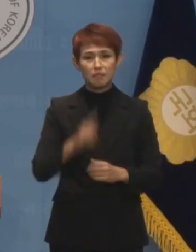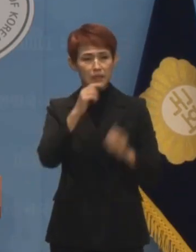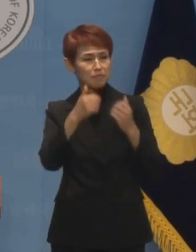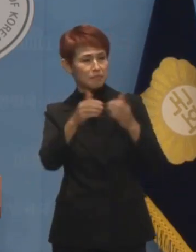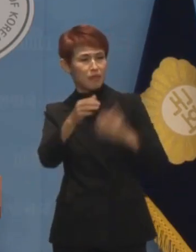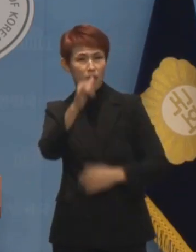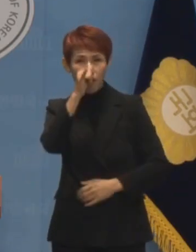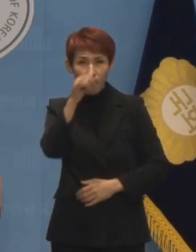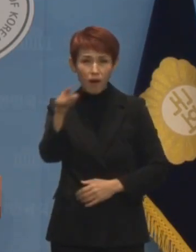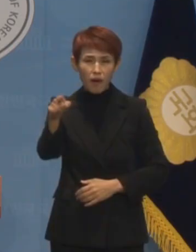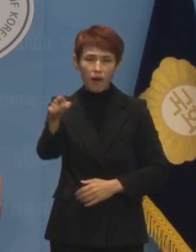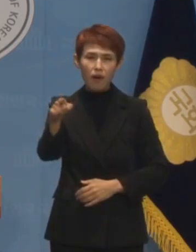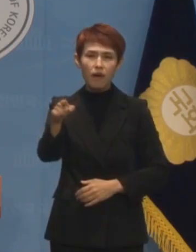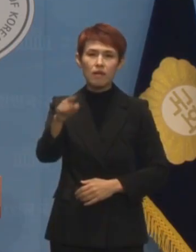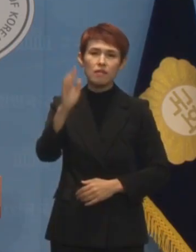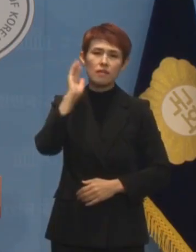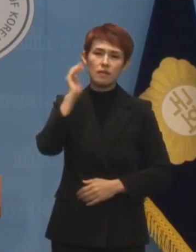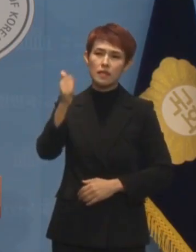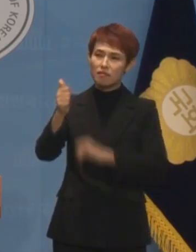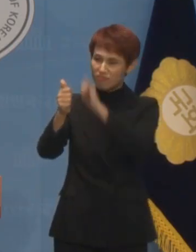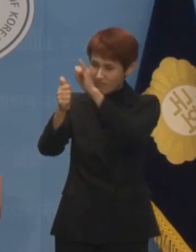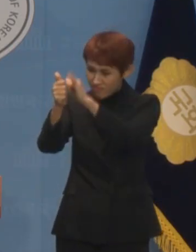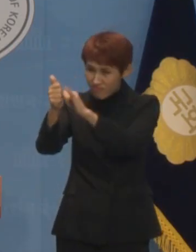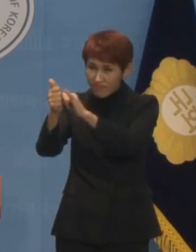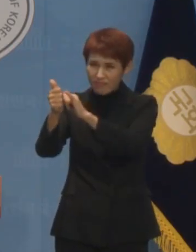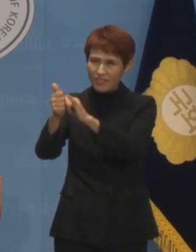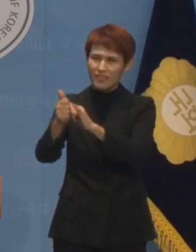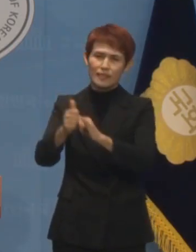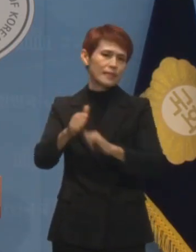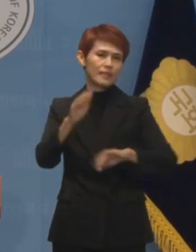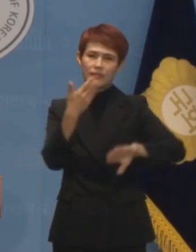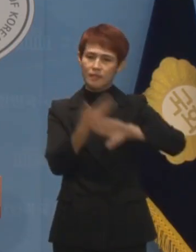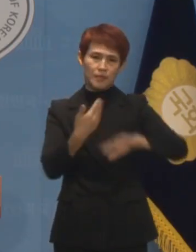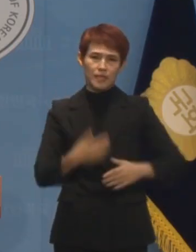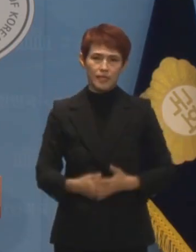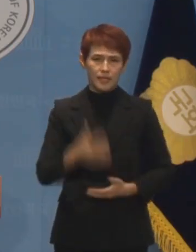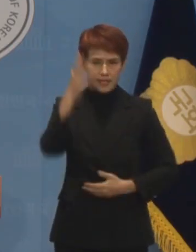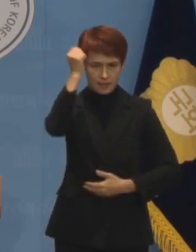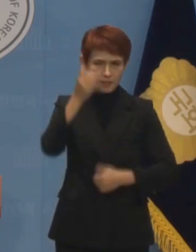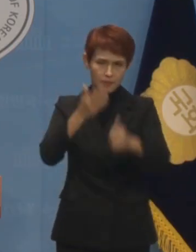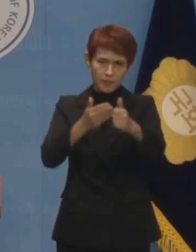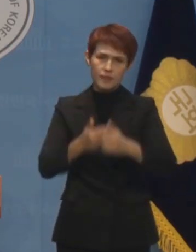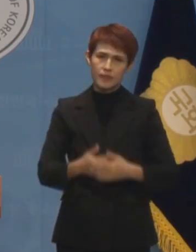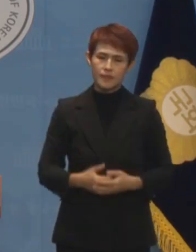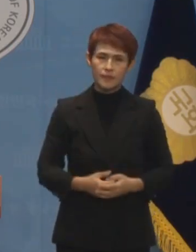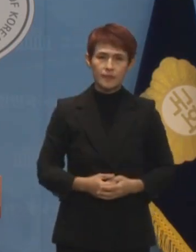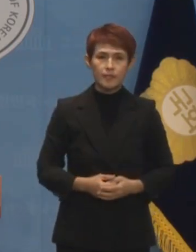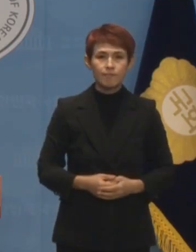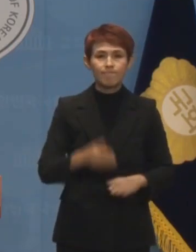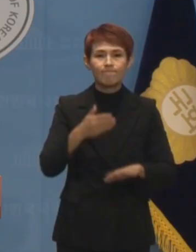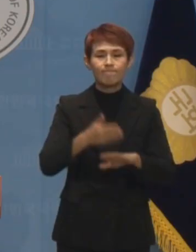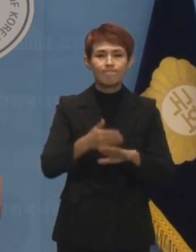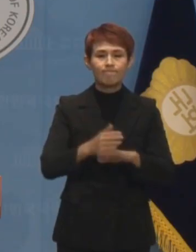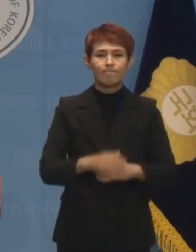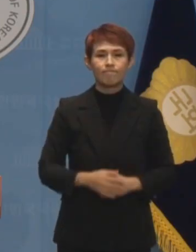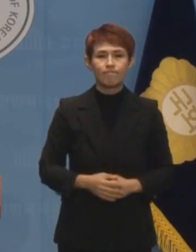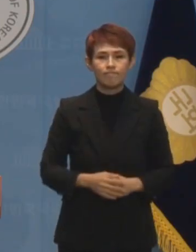한거가 충성심이 아님을 명심하시길 바랍니다. 감사합니다.